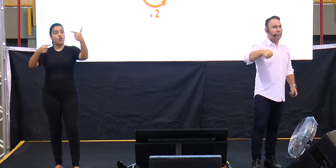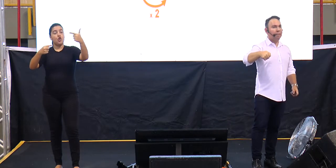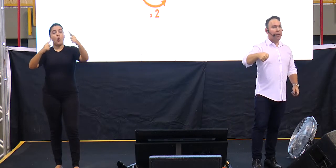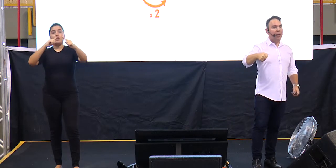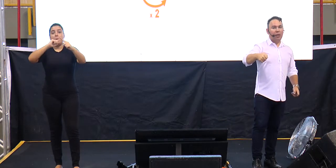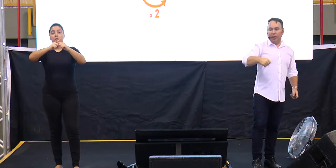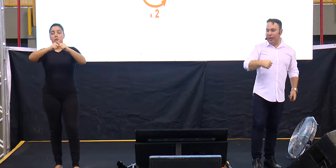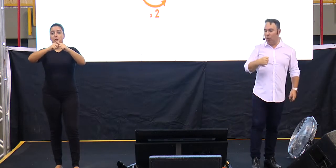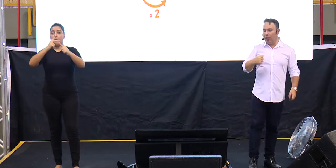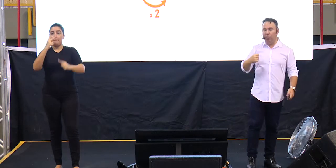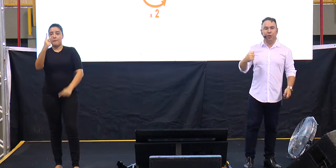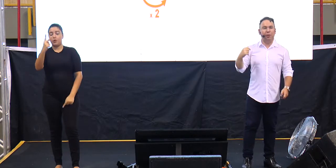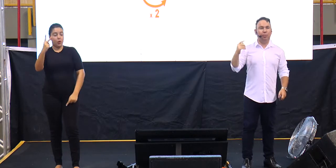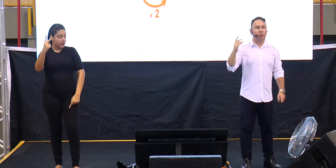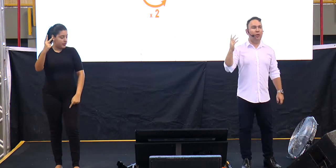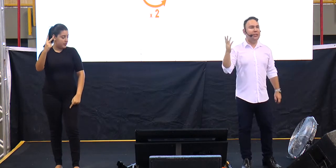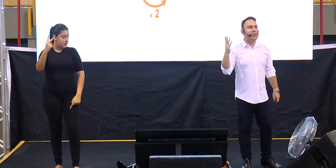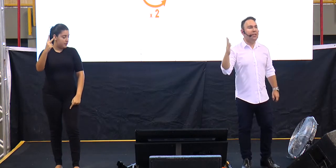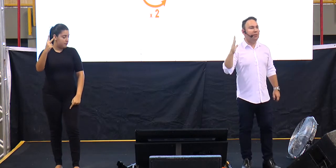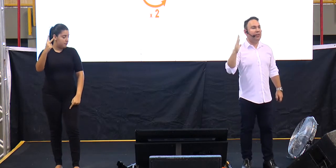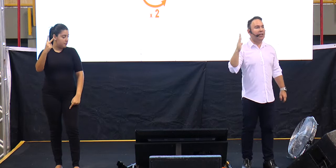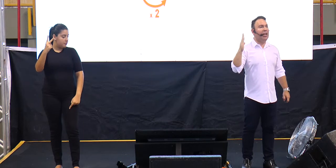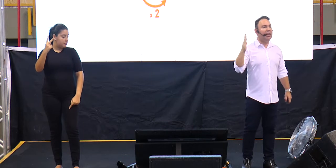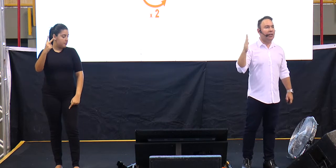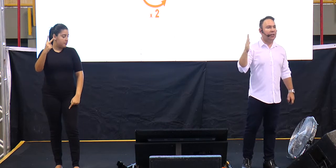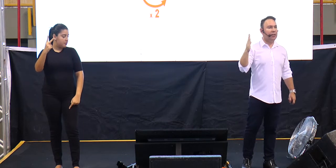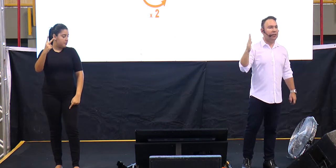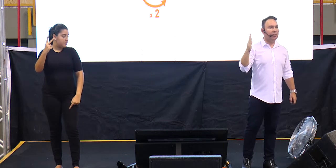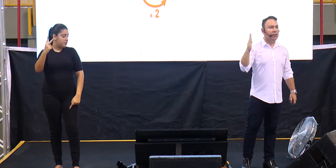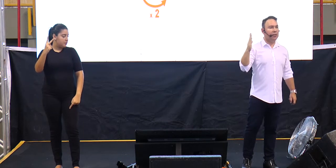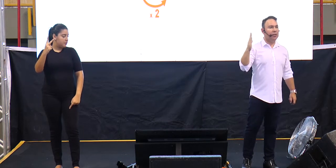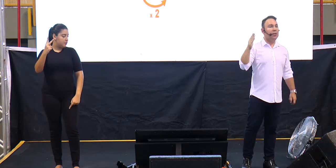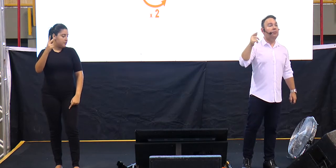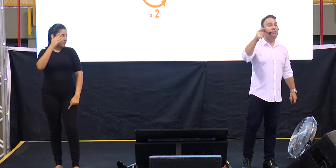também. E quando eu multiplico por 2 em cima, vira quem?